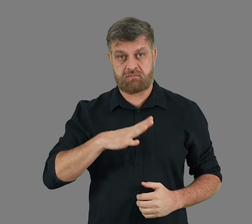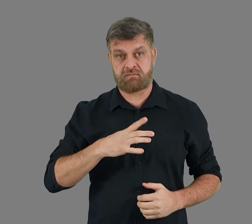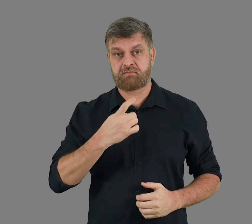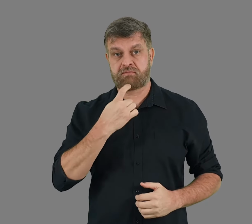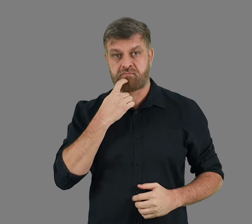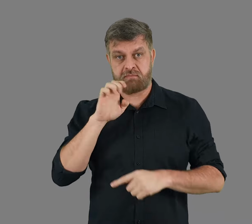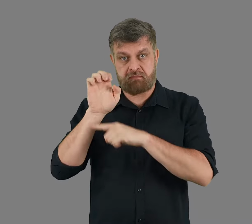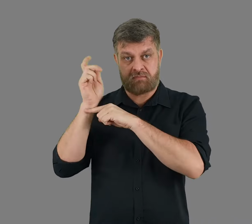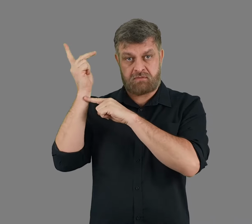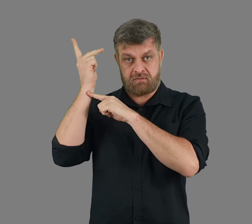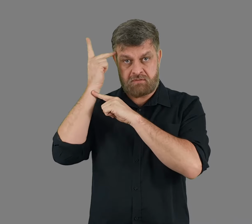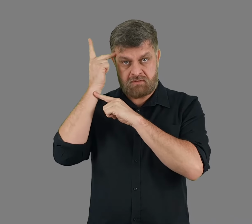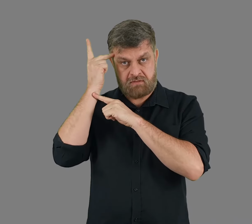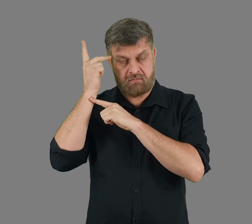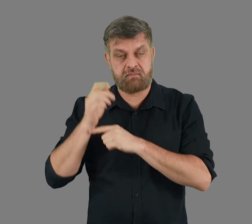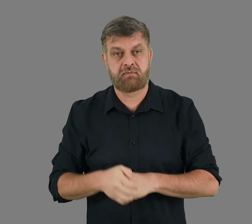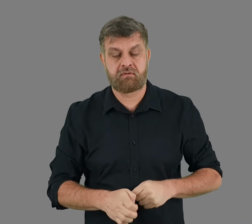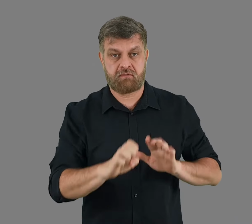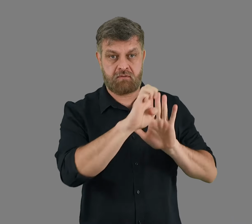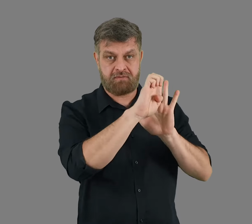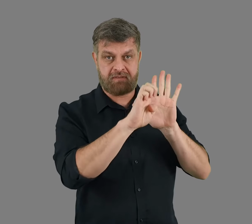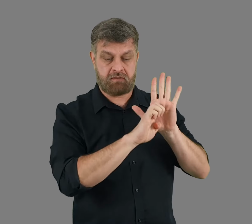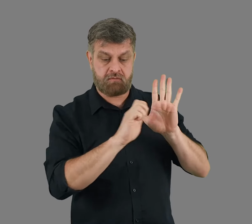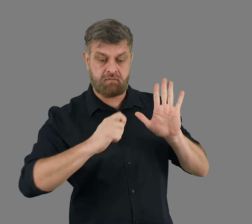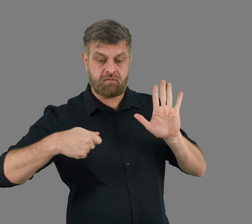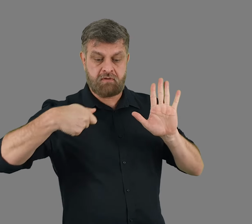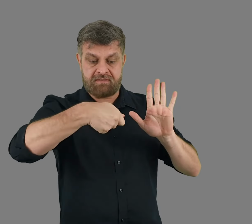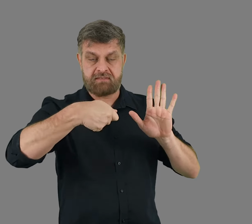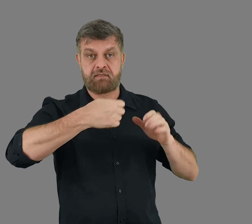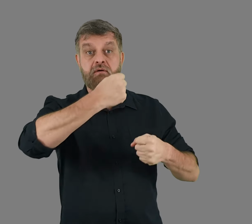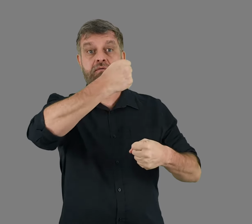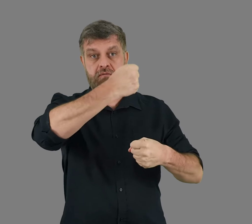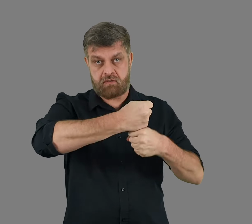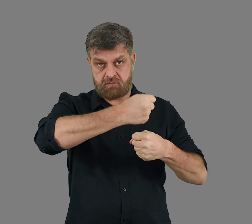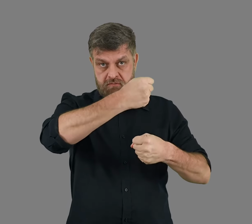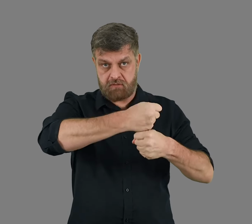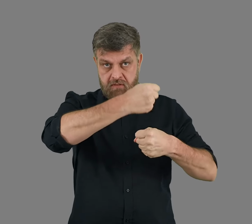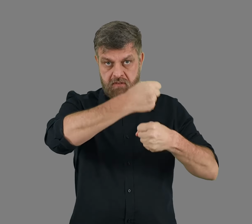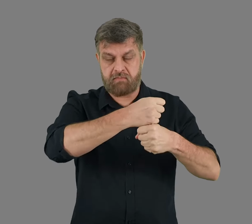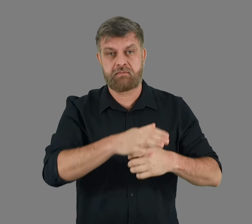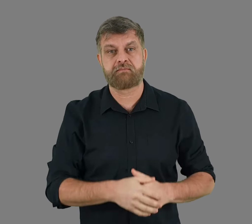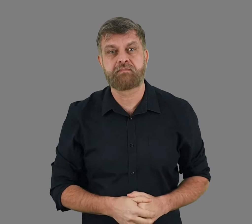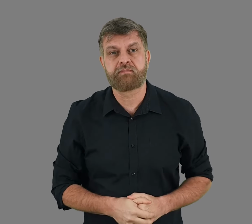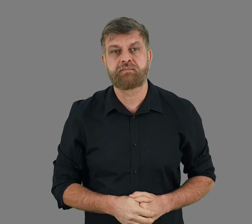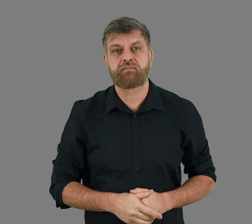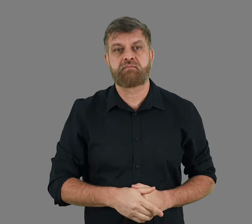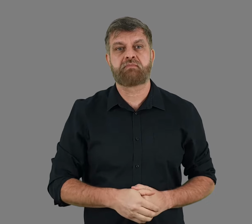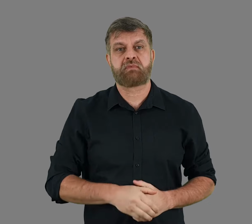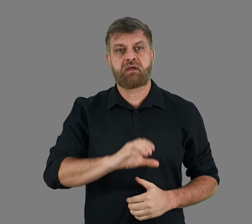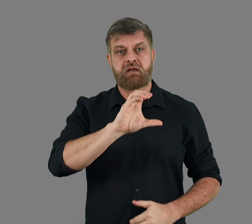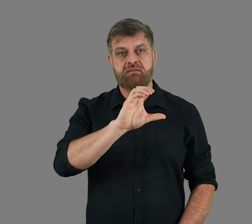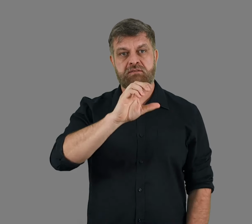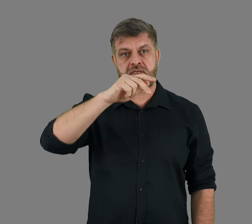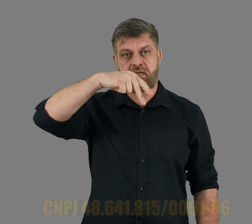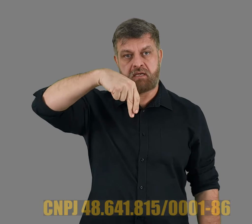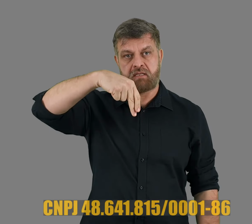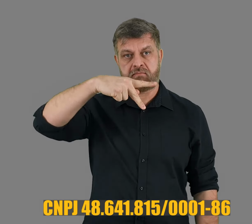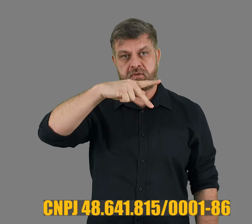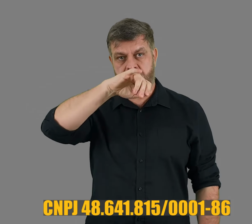neste estatuto, designada simplesmente pela sigla ASSUCAMP, inscrita no CNPJ número